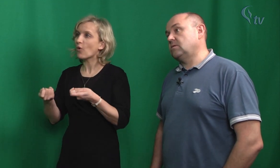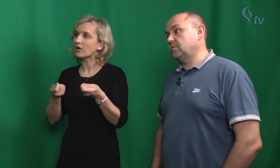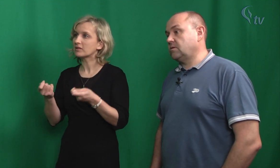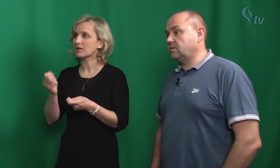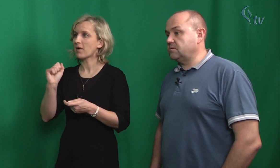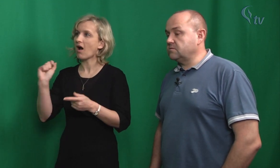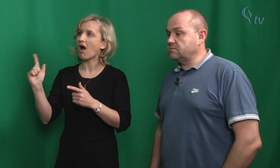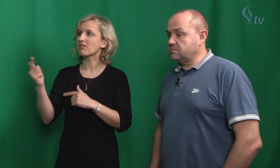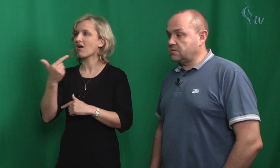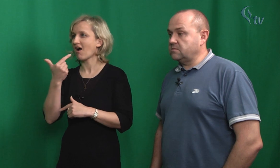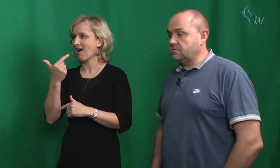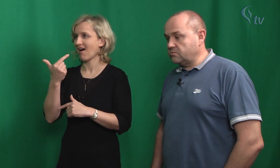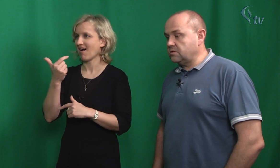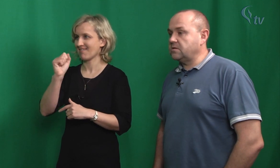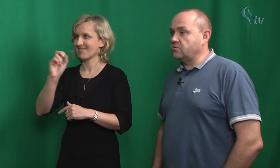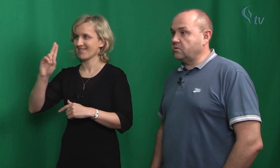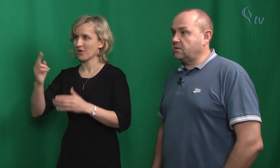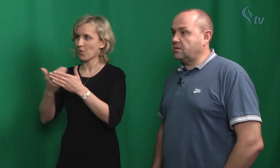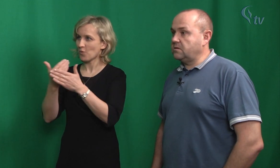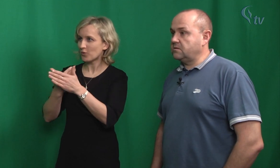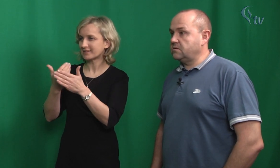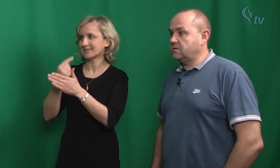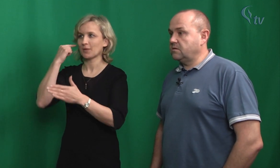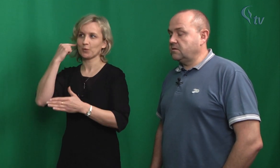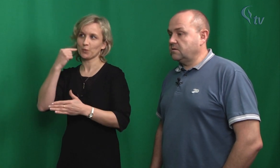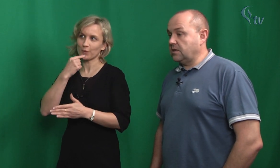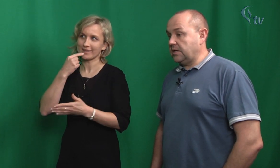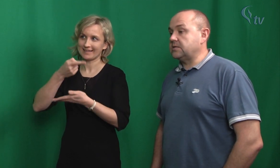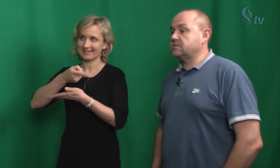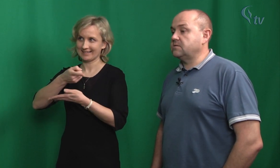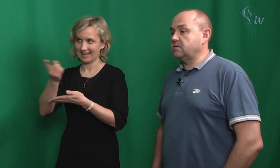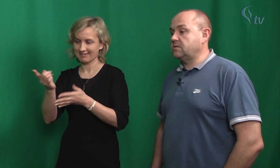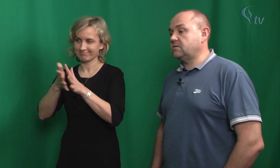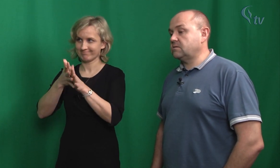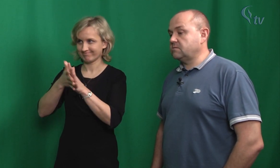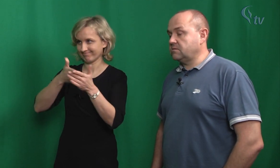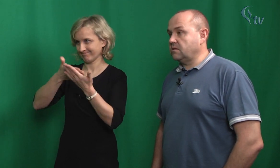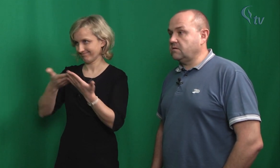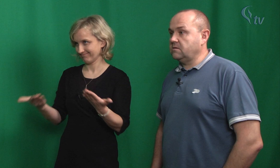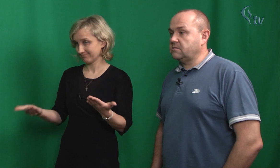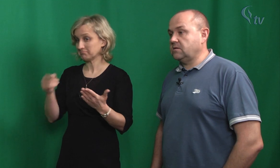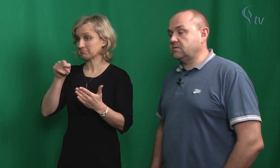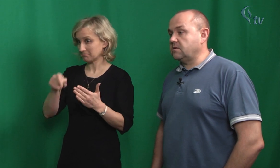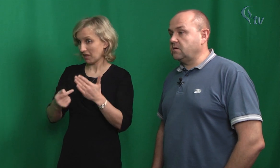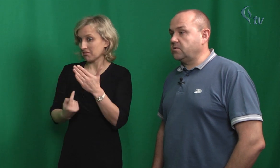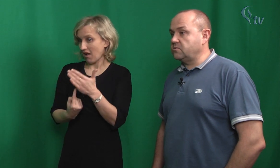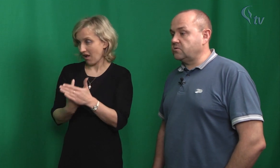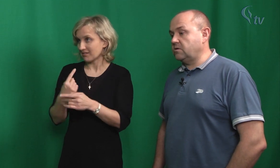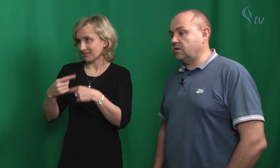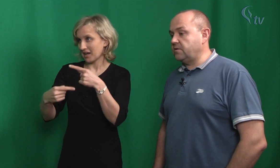kaamera uudiseid kurtide keeles. Ja siis sealt hakkas edasi arenema koostöö erineval